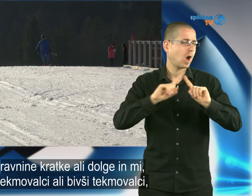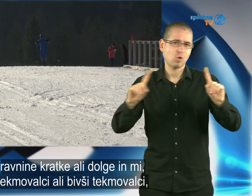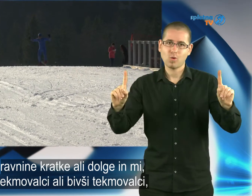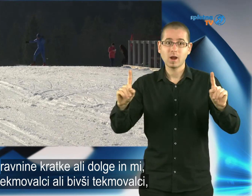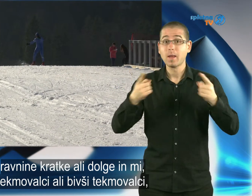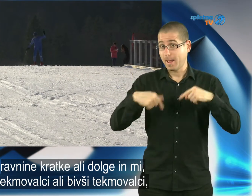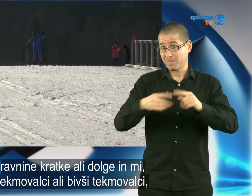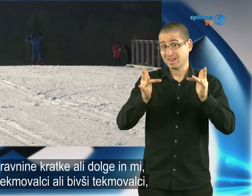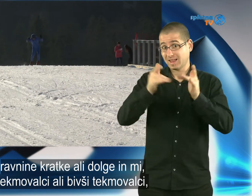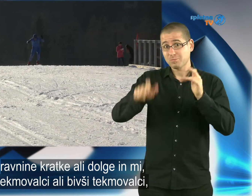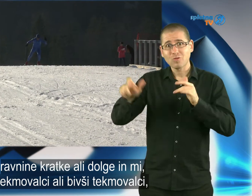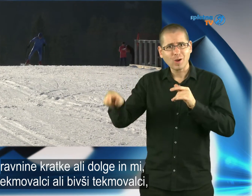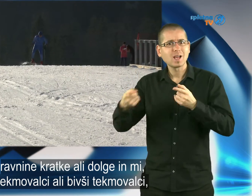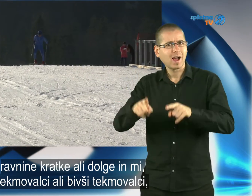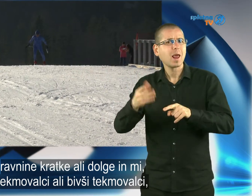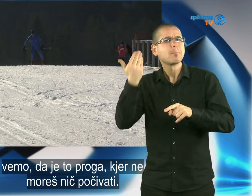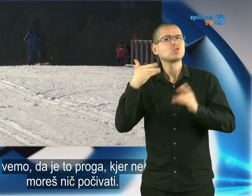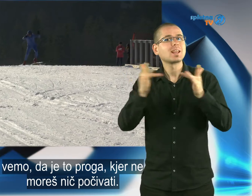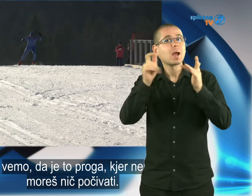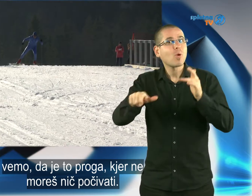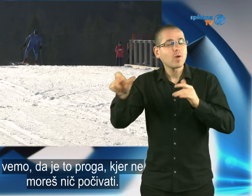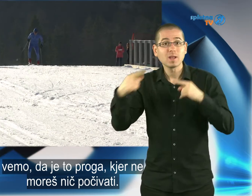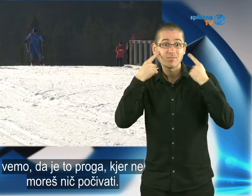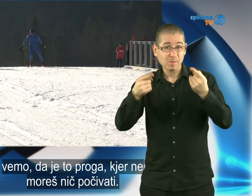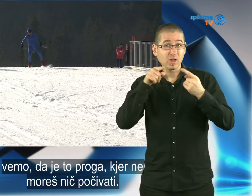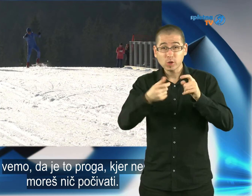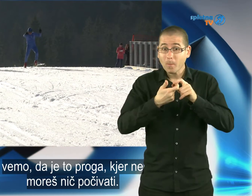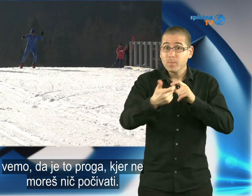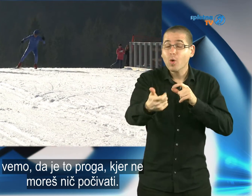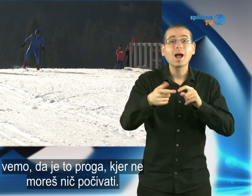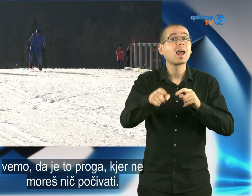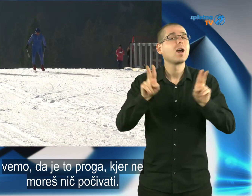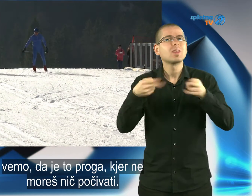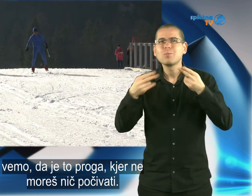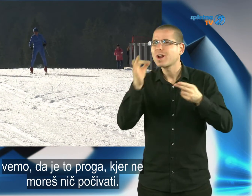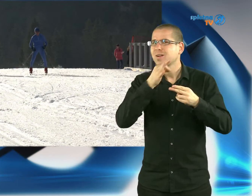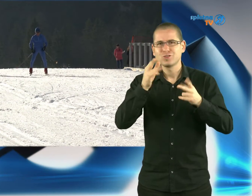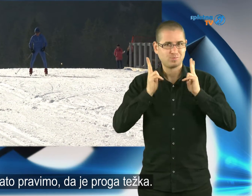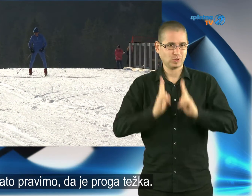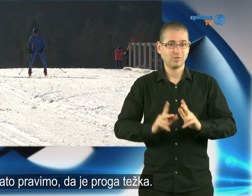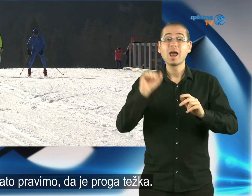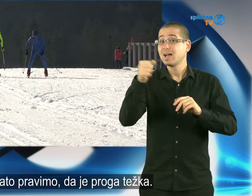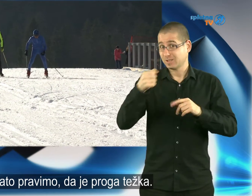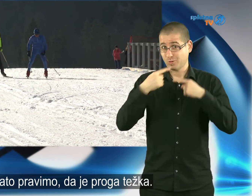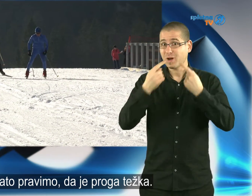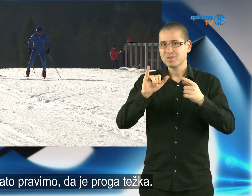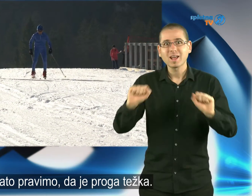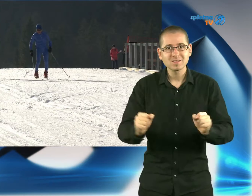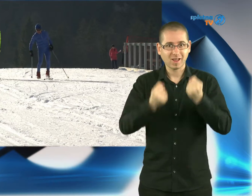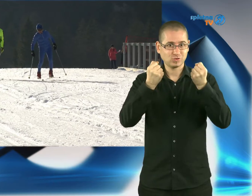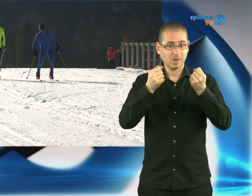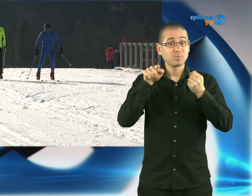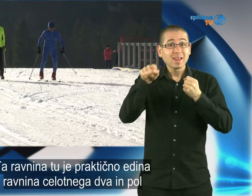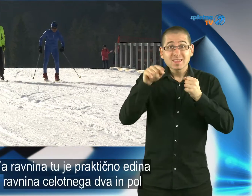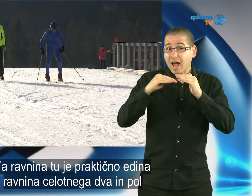oziroma kakorkoli in mi tekmovalci ali pa bivši tekmovalci vemo, da je to proga, kjer ne moreš nič počivati. Zato pravim, da je težka.